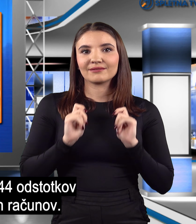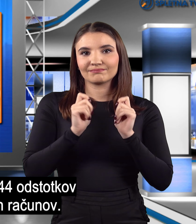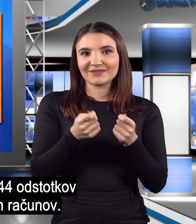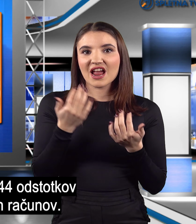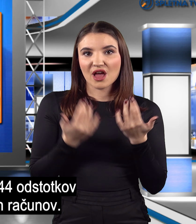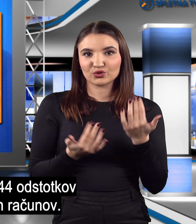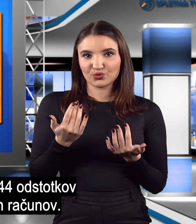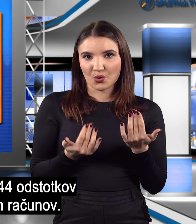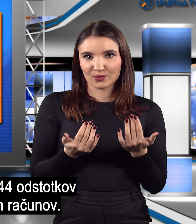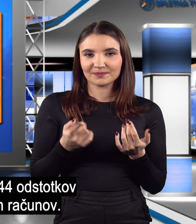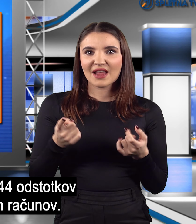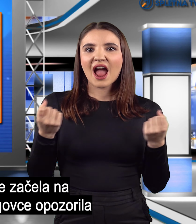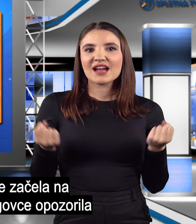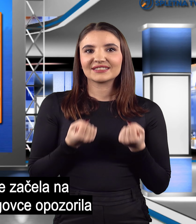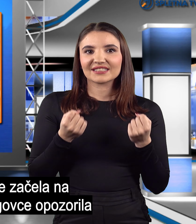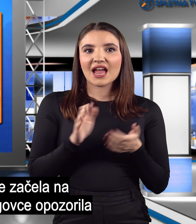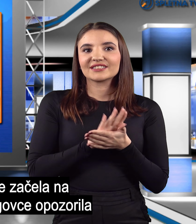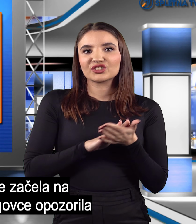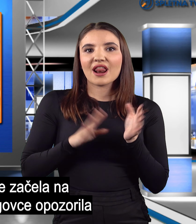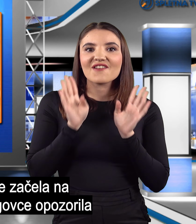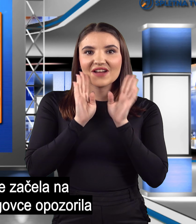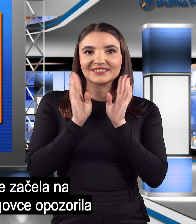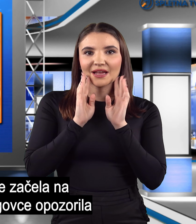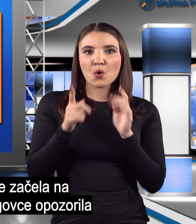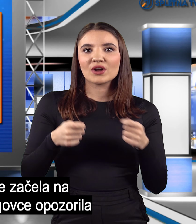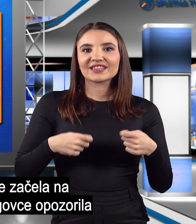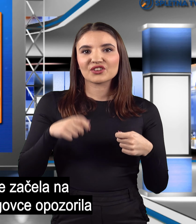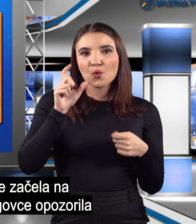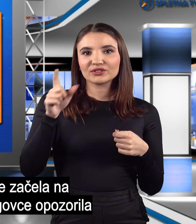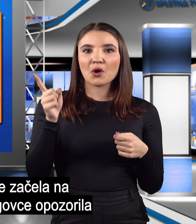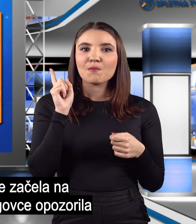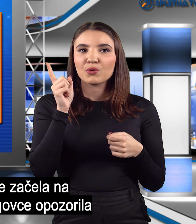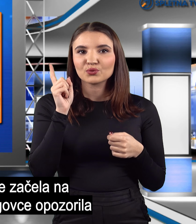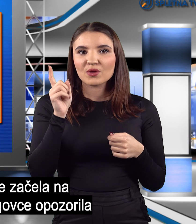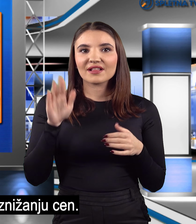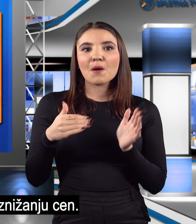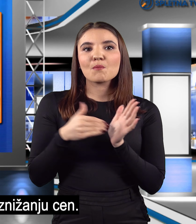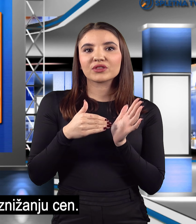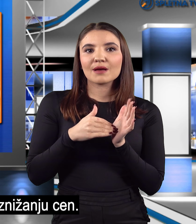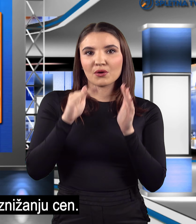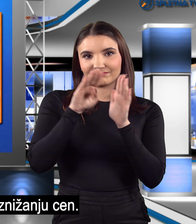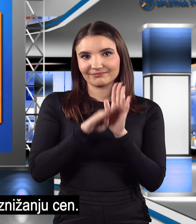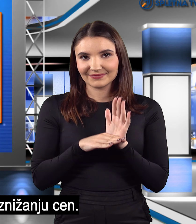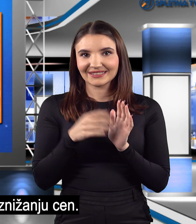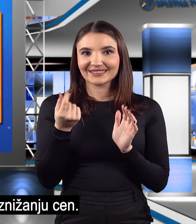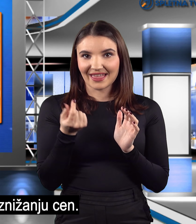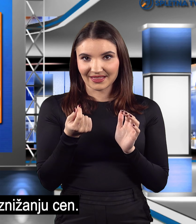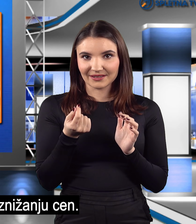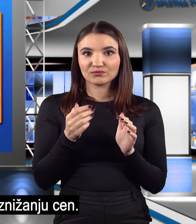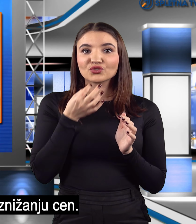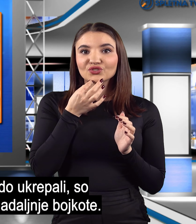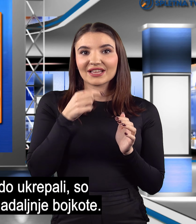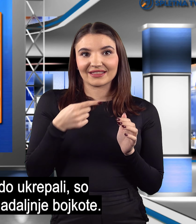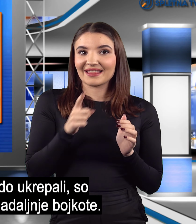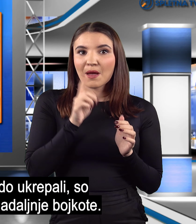manj izdanih računov. Akcija, ki se je začela na Facebooku, je trgovce opozorila na potrebo po znižanju cen. Če slednji ne